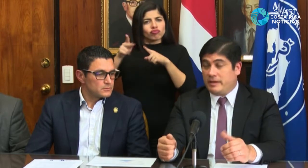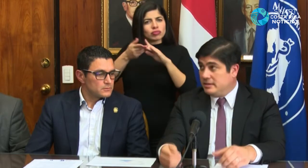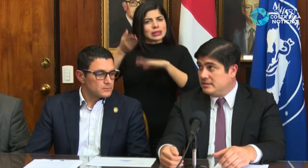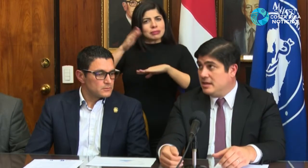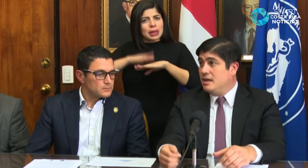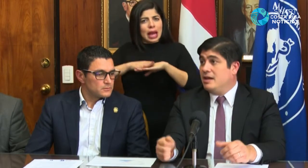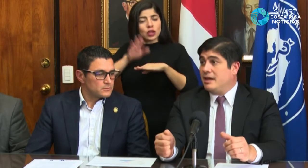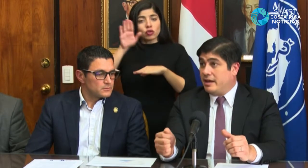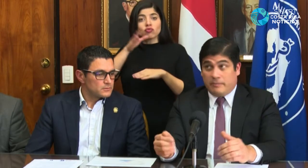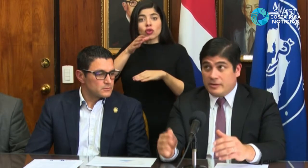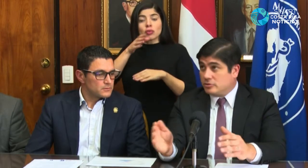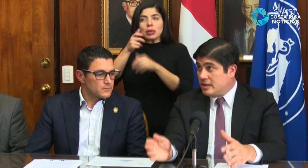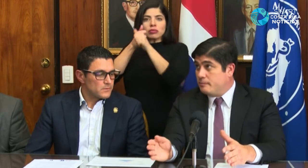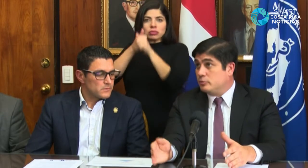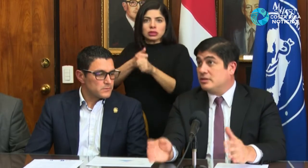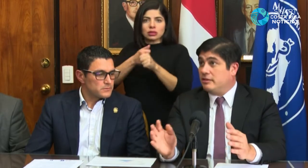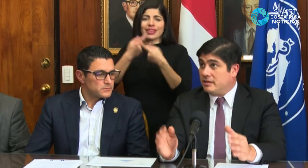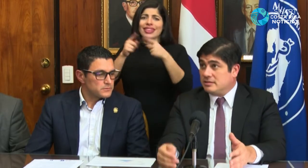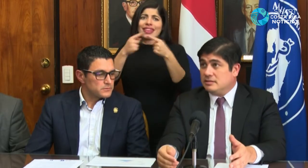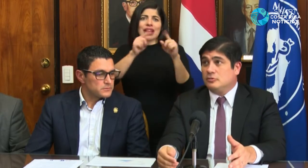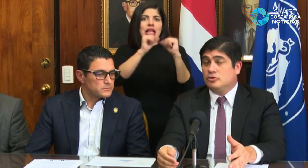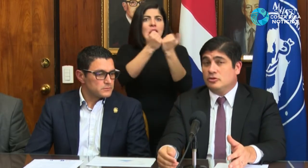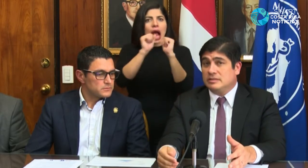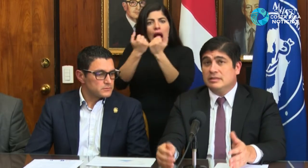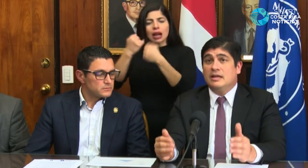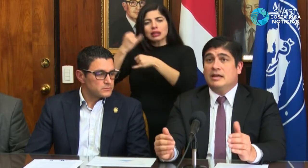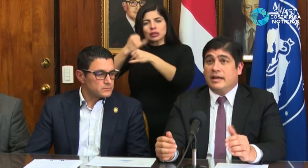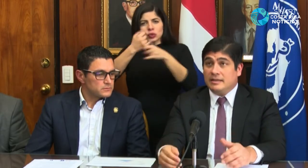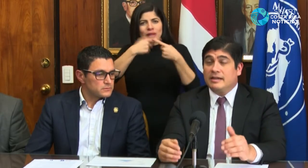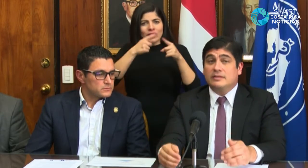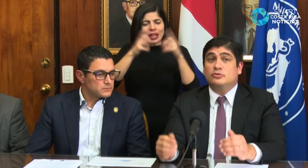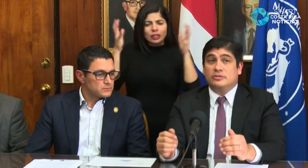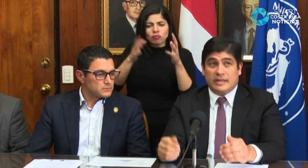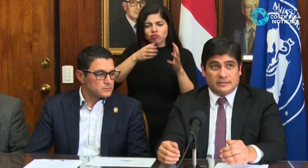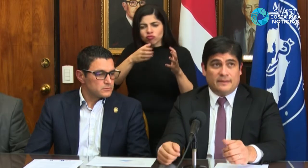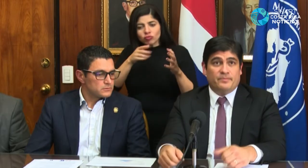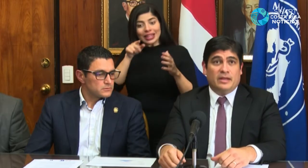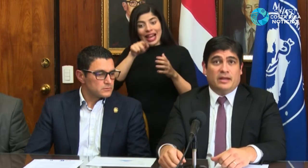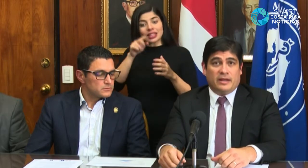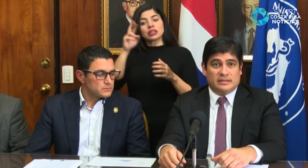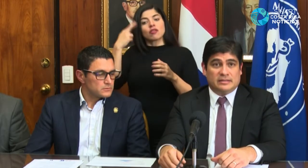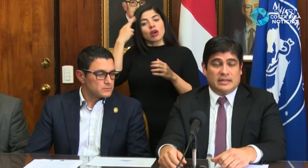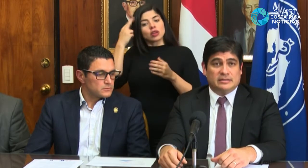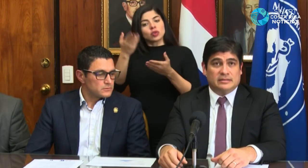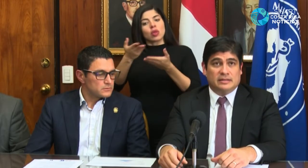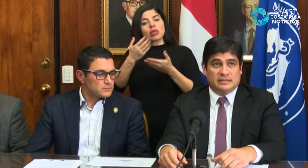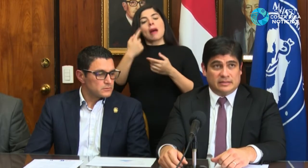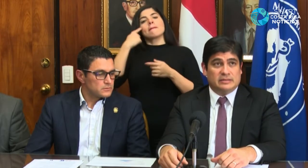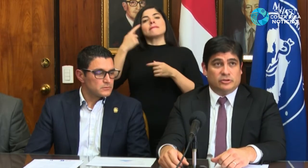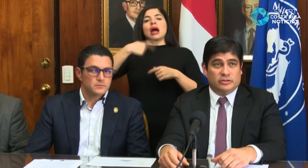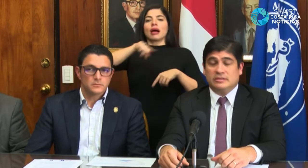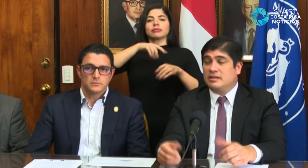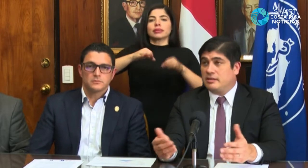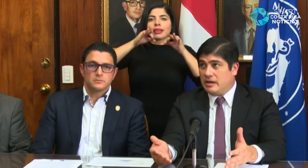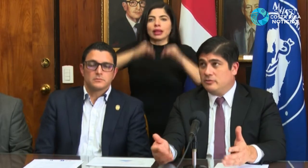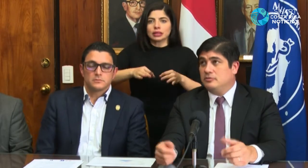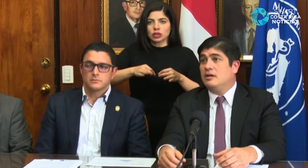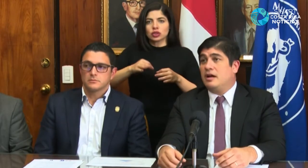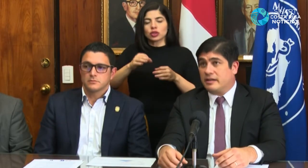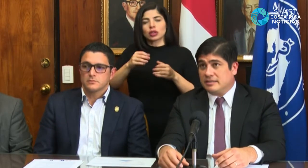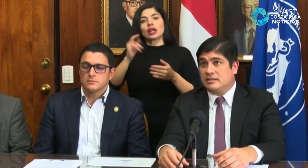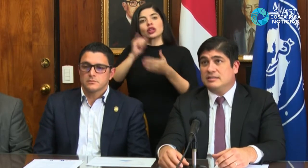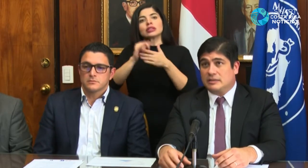del país en varios campos y de varias instituciones es la que sustenta estas decisiones. De